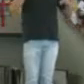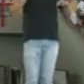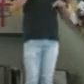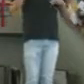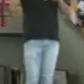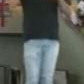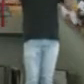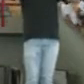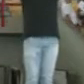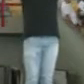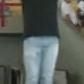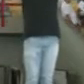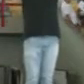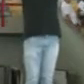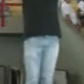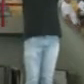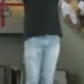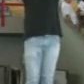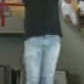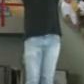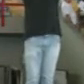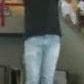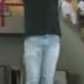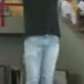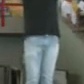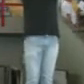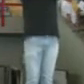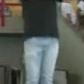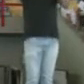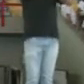movimento imigratório para o Brasil no século 21. Só que eu não